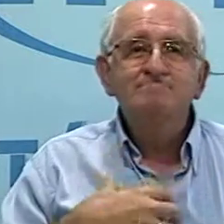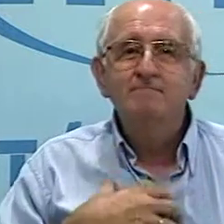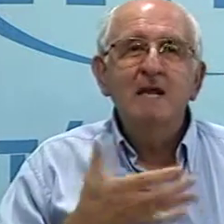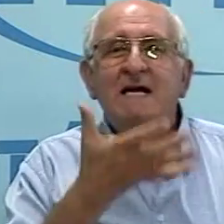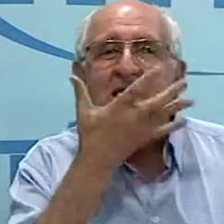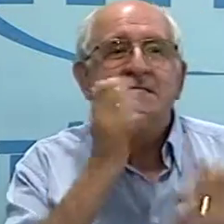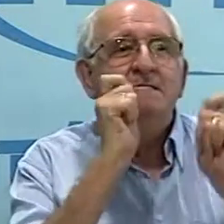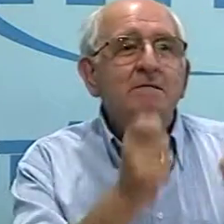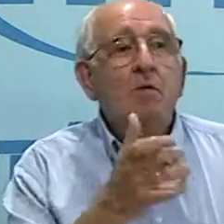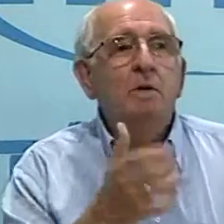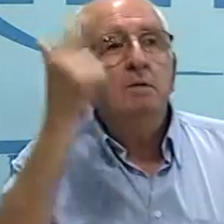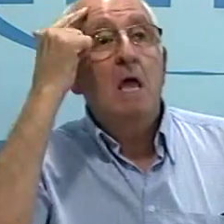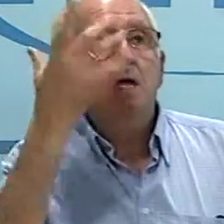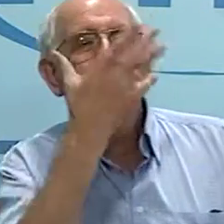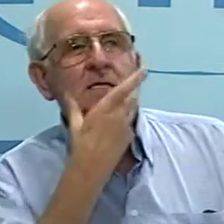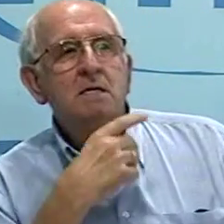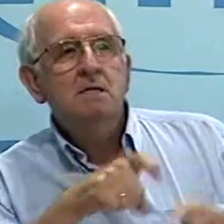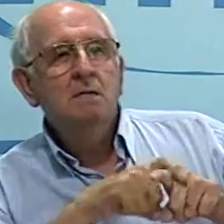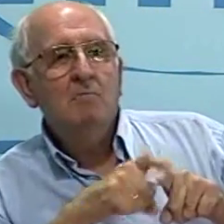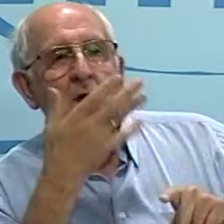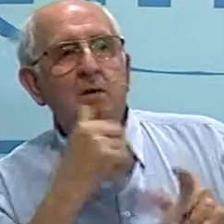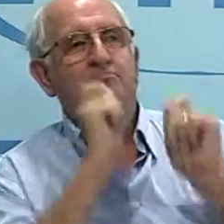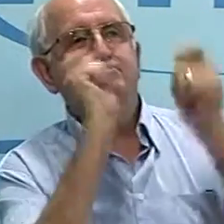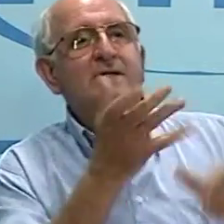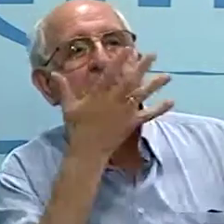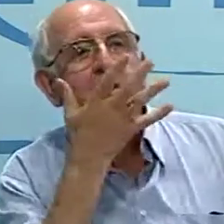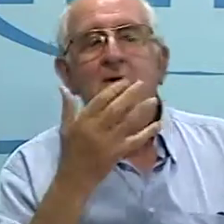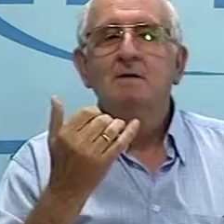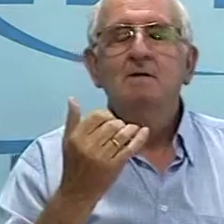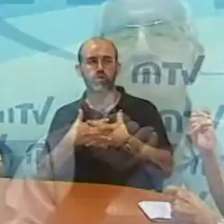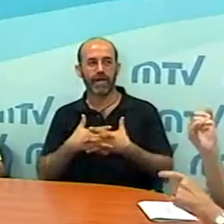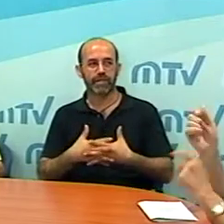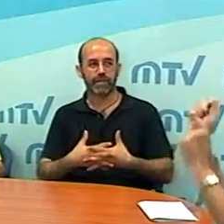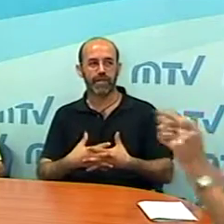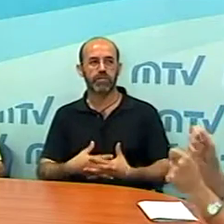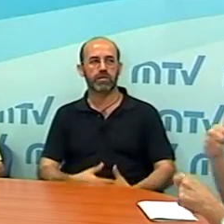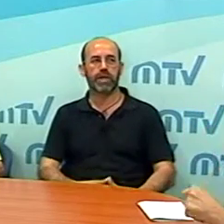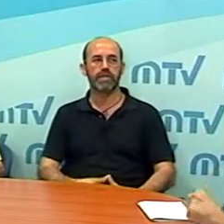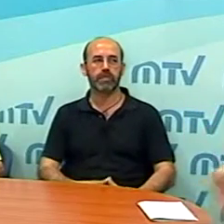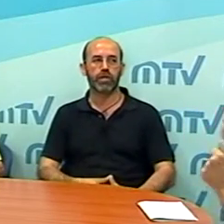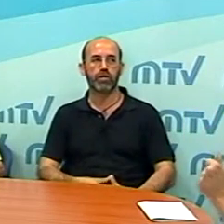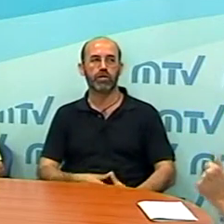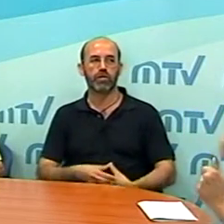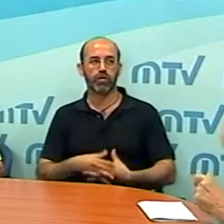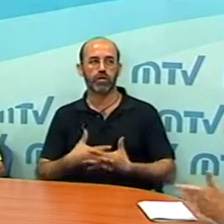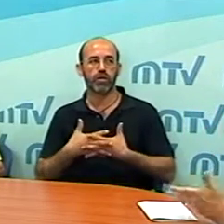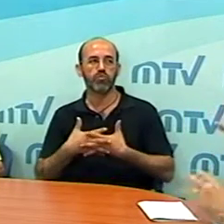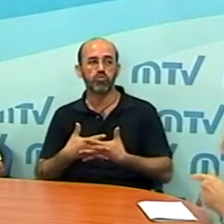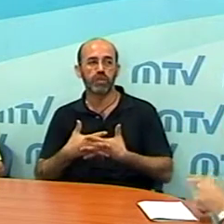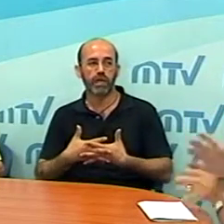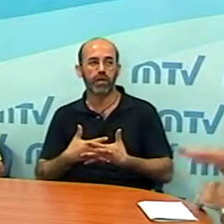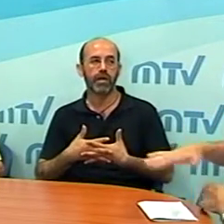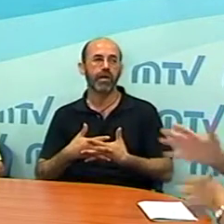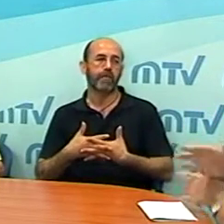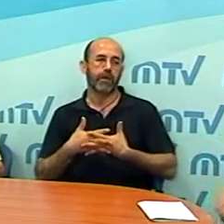decir o pronunciar el nombre, o el tema del habla, que siempre es un hándicap para las personas sordas, por tus características personales siempre nos ponen